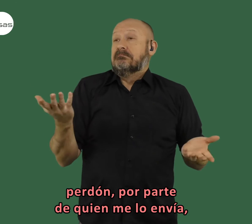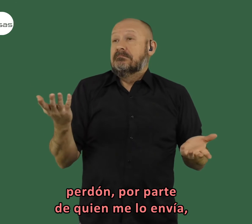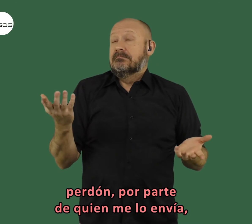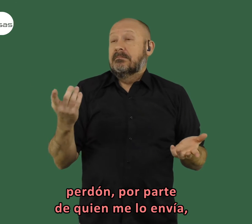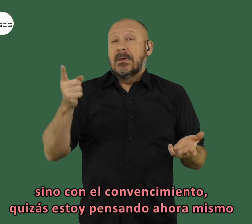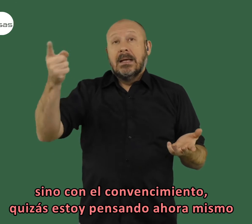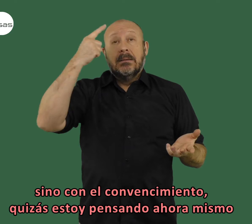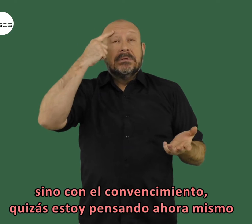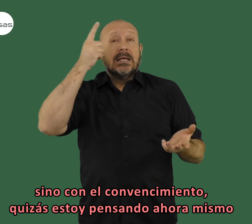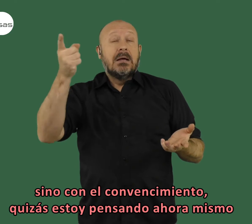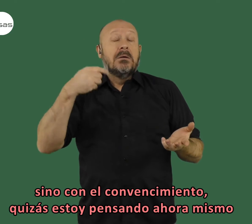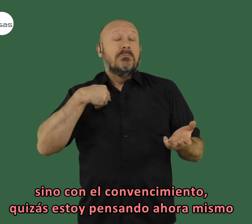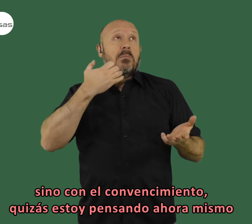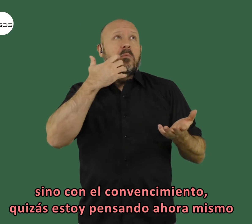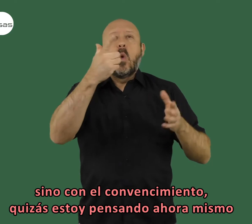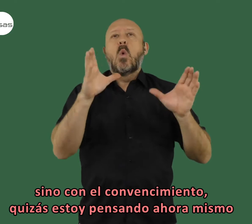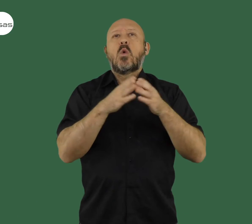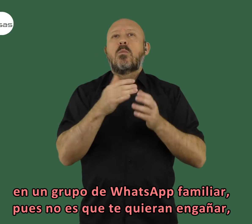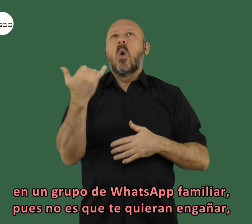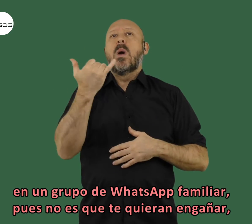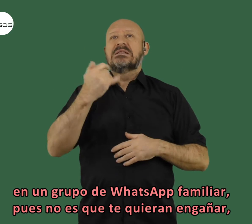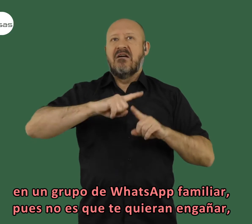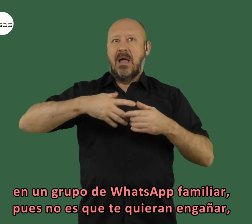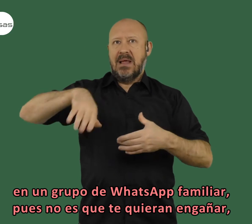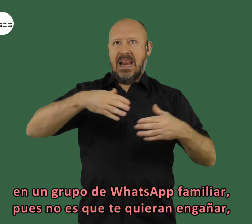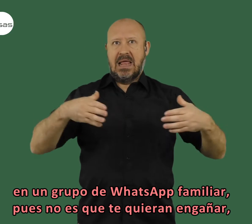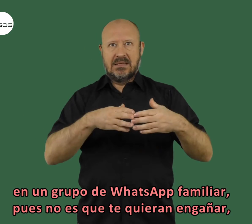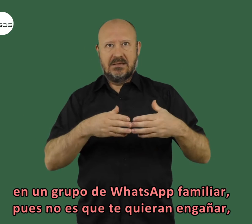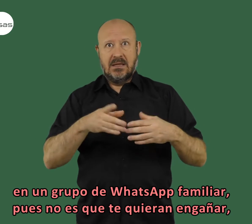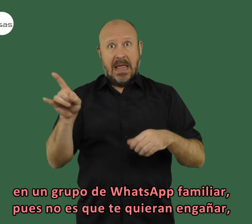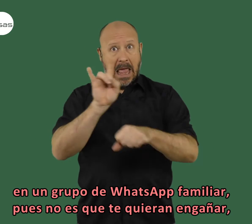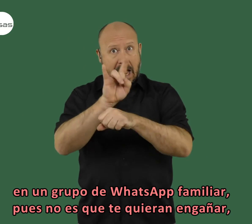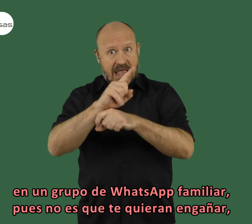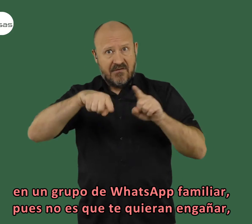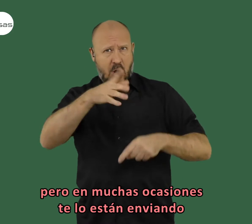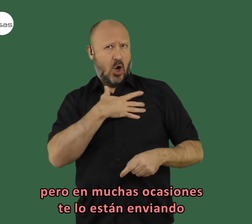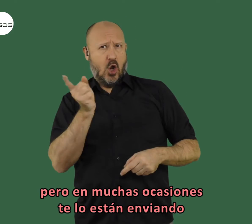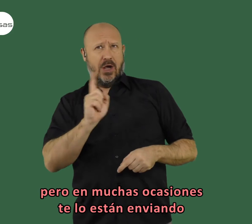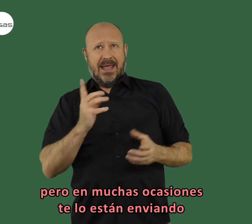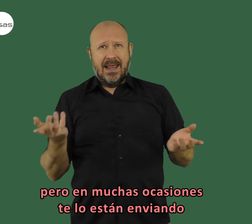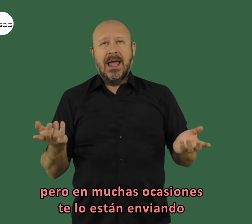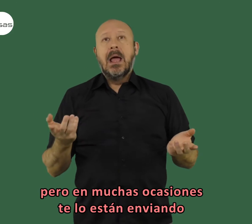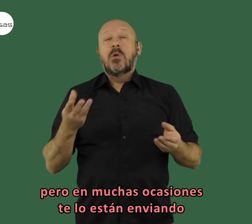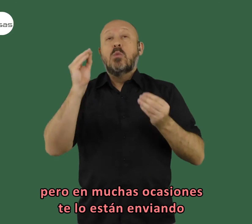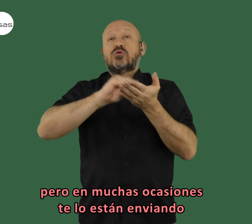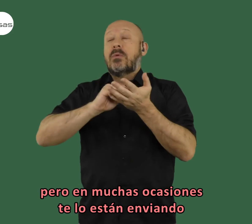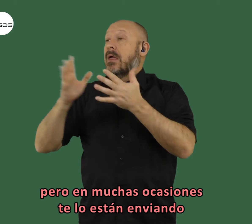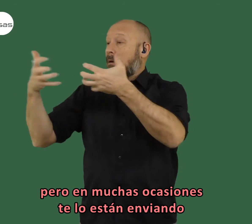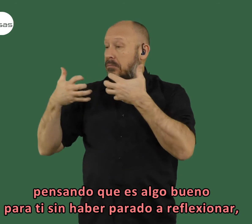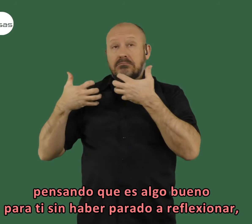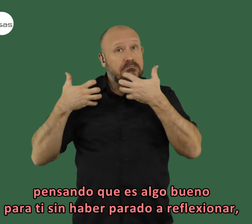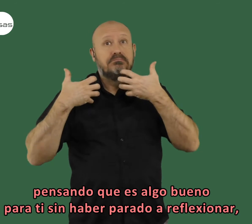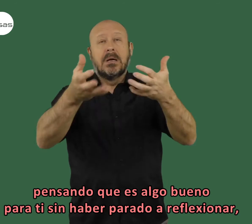envía, sino con el convencimiento quizás, pues estoy pensando ahora mismo en un grupo de WhatsApp familiar. Pues no es que te quieran engañar, pero en muchas ocasiones te lo están